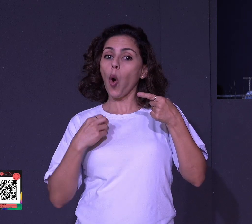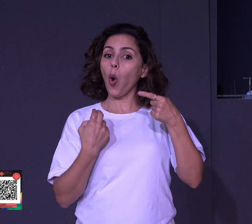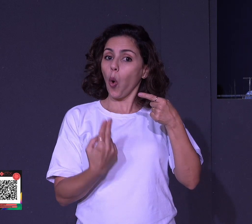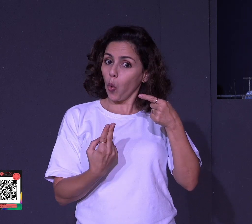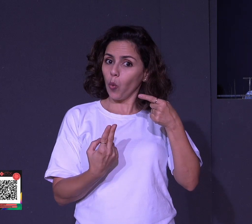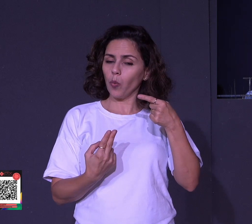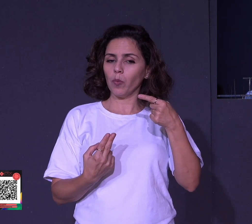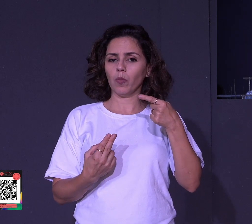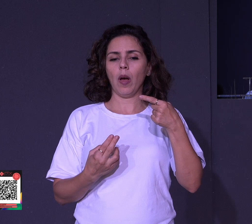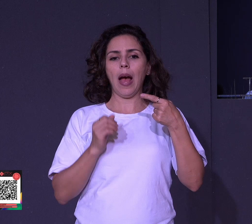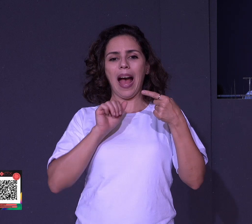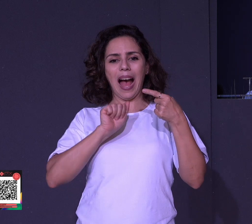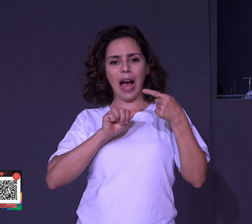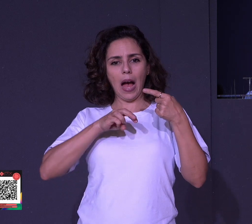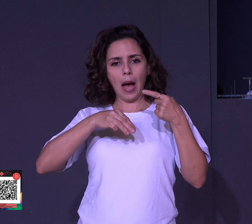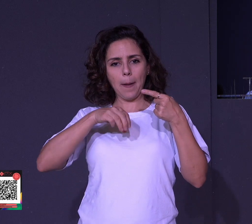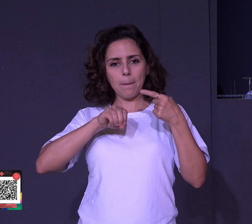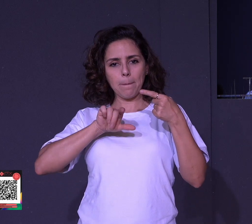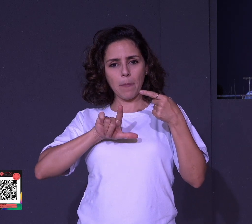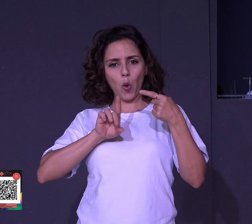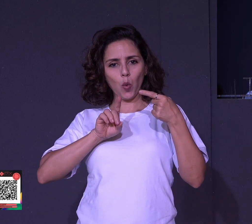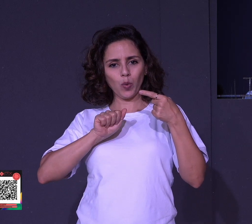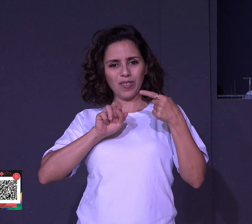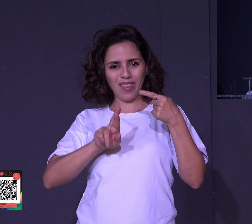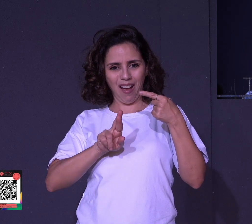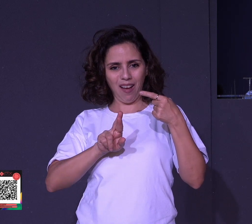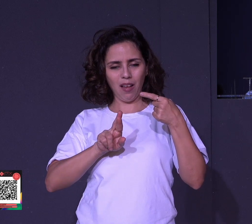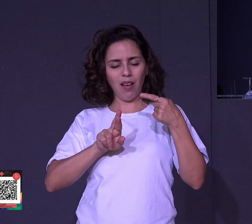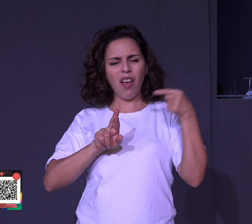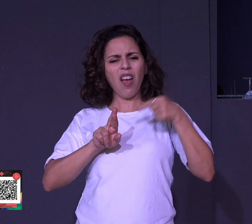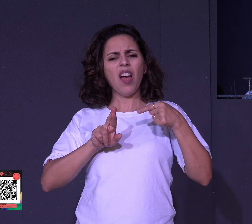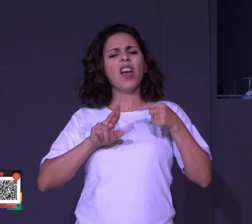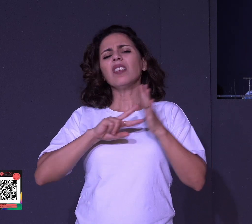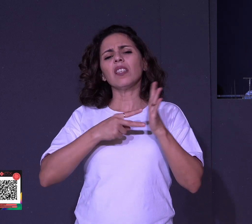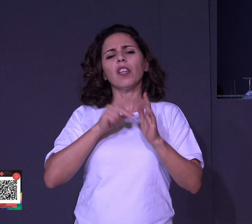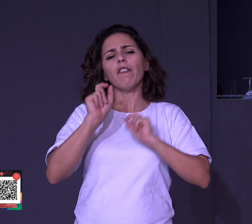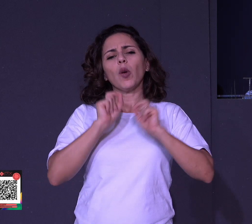vos conformeis, não vos amoldeis a este